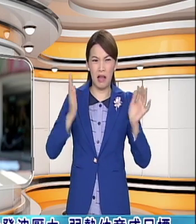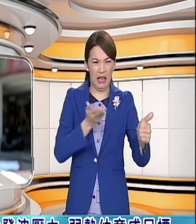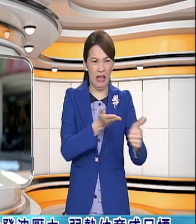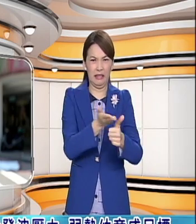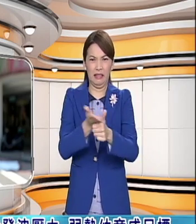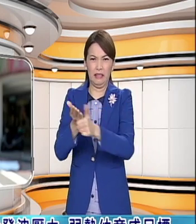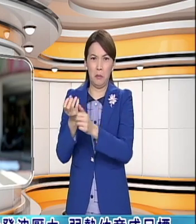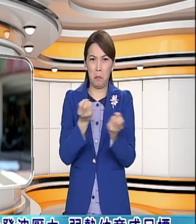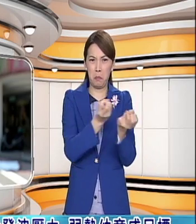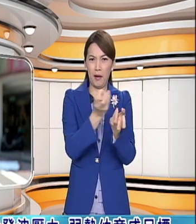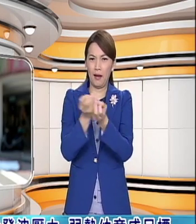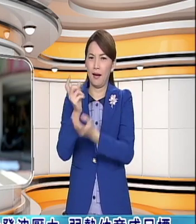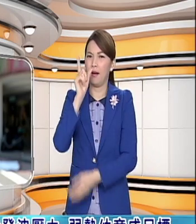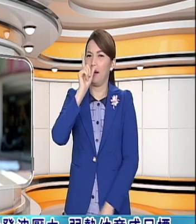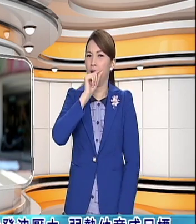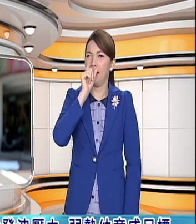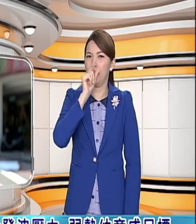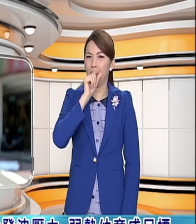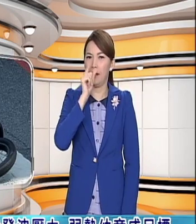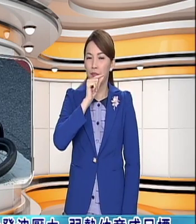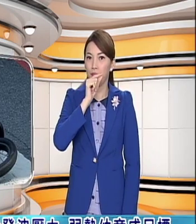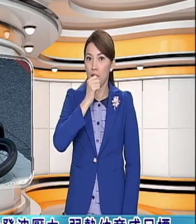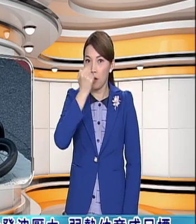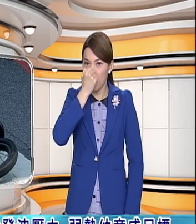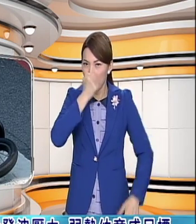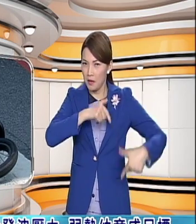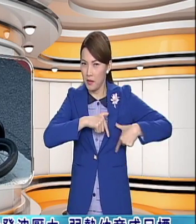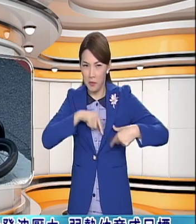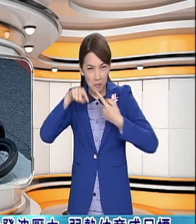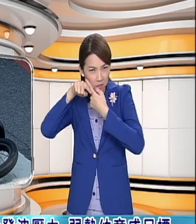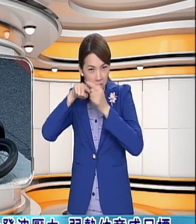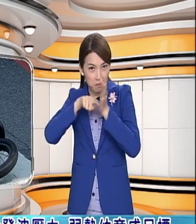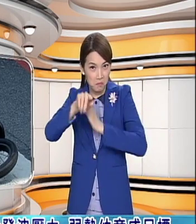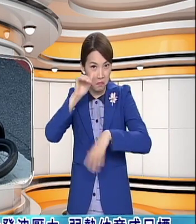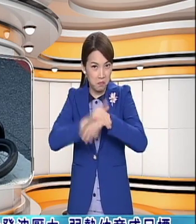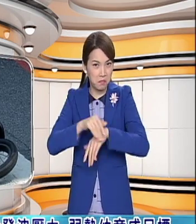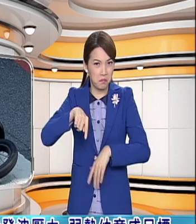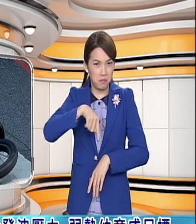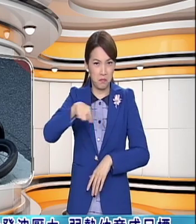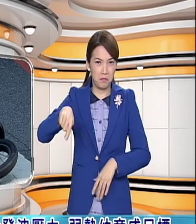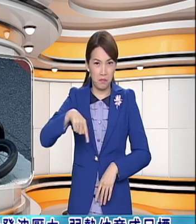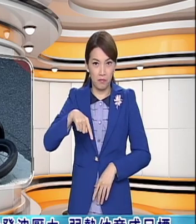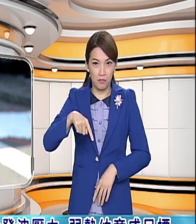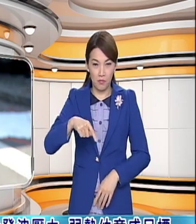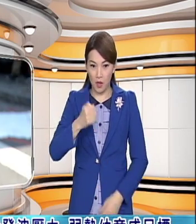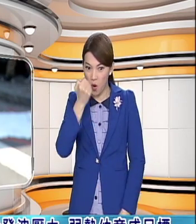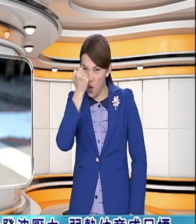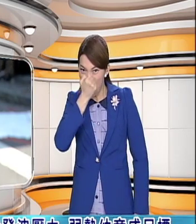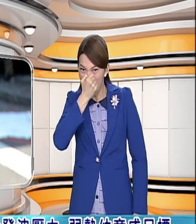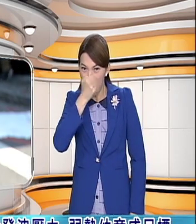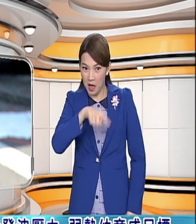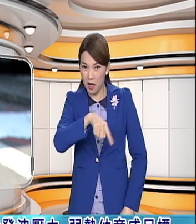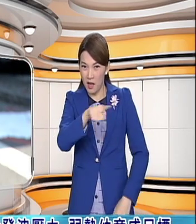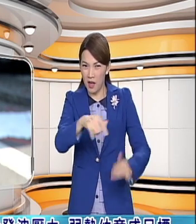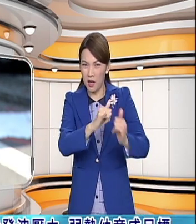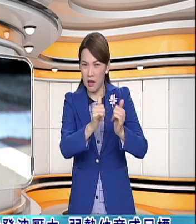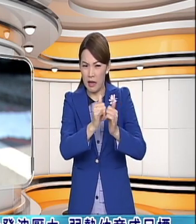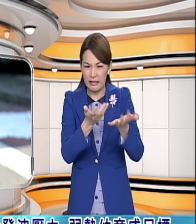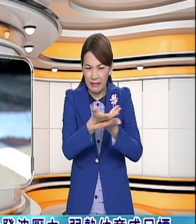案，犯罪心理学者就分析，这些犯罪者的社会关系疏离，心中累积了过